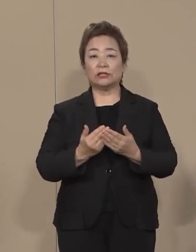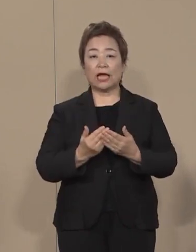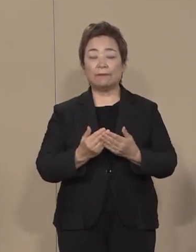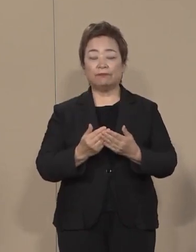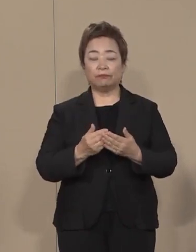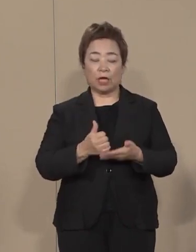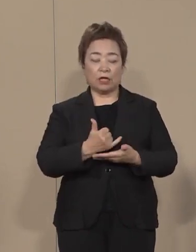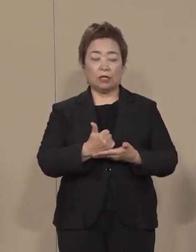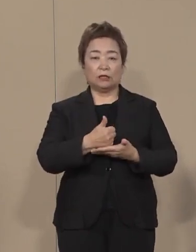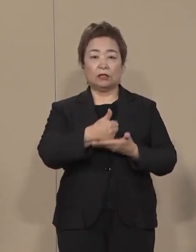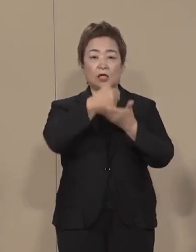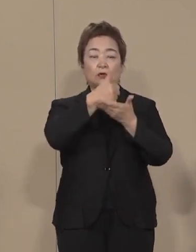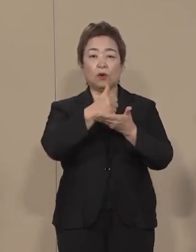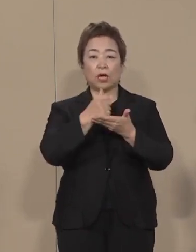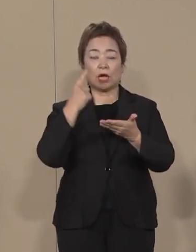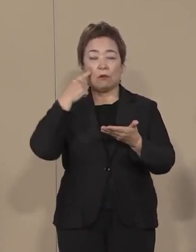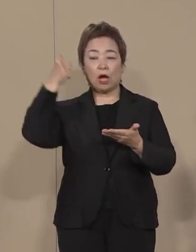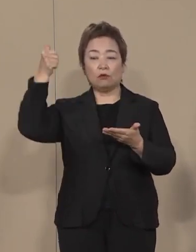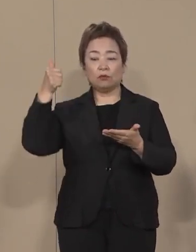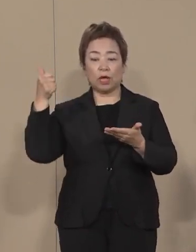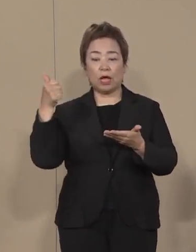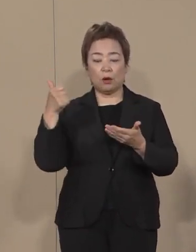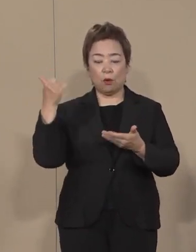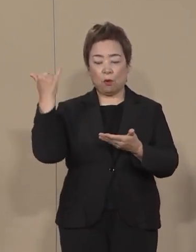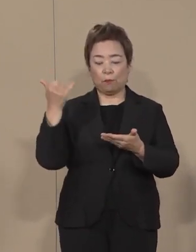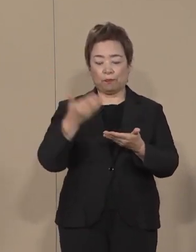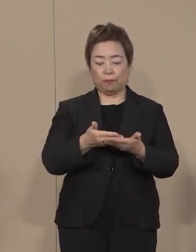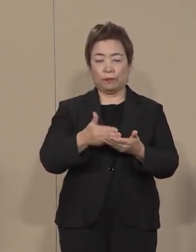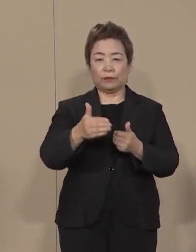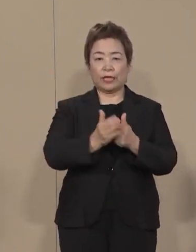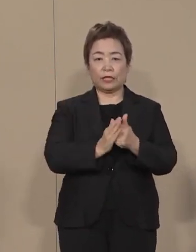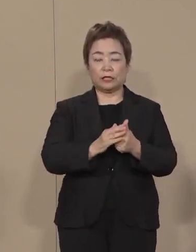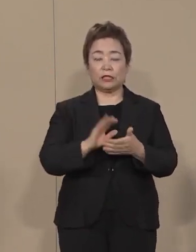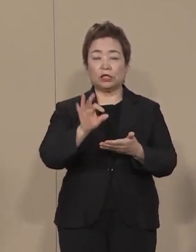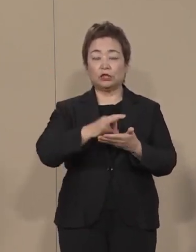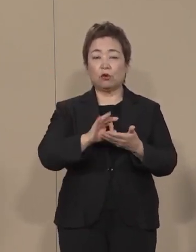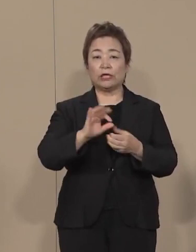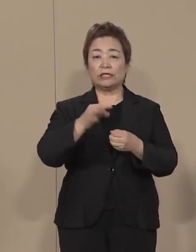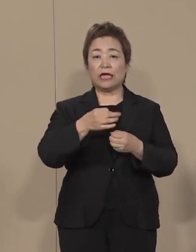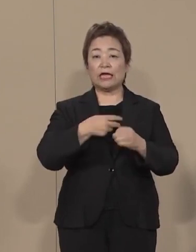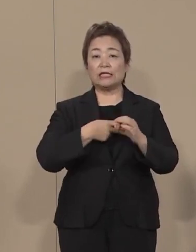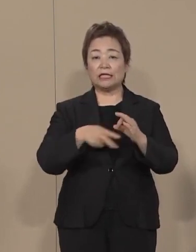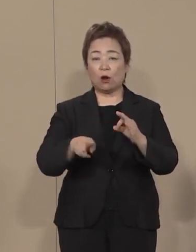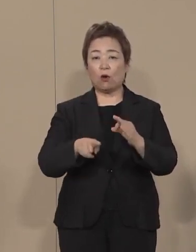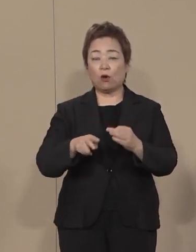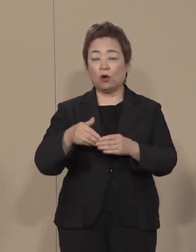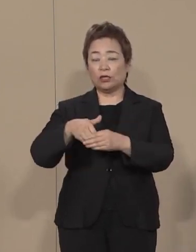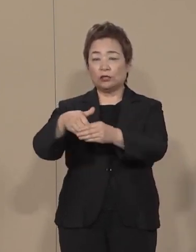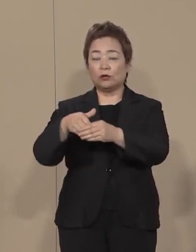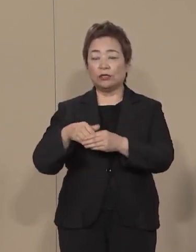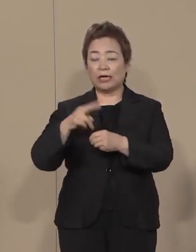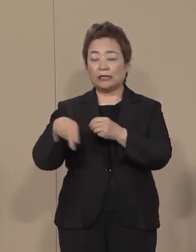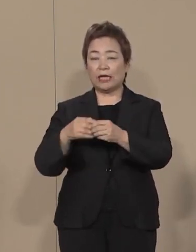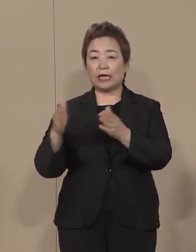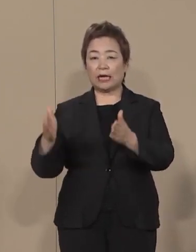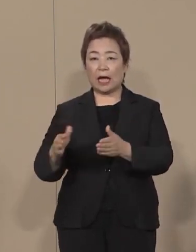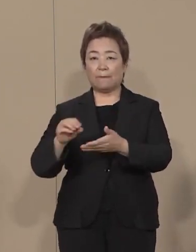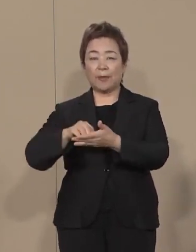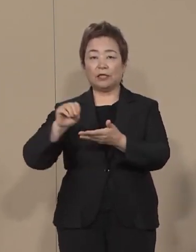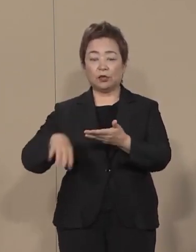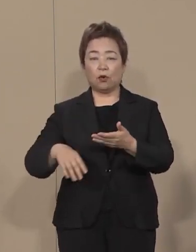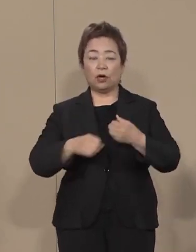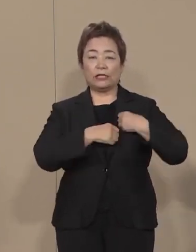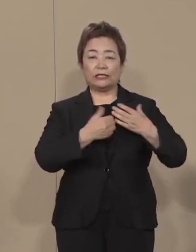天皇陛下は父兄を堅持消費税ゼロ所得税に年間免除自衛隊